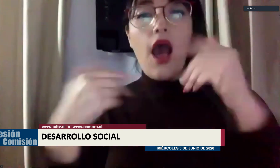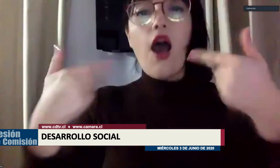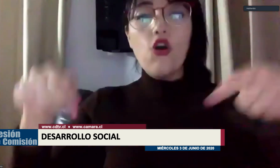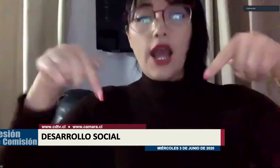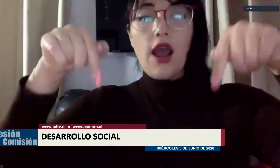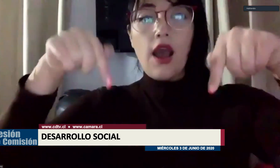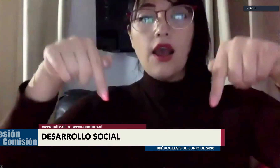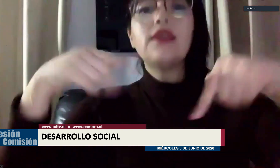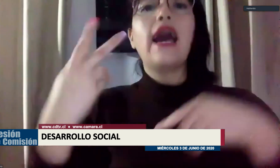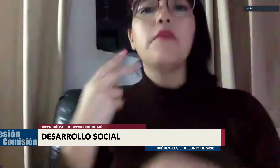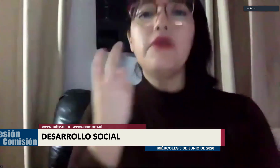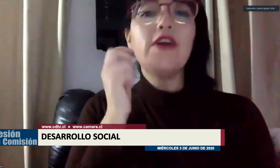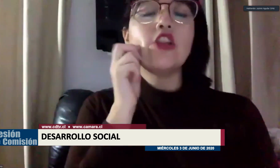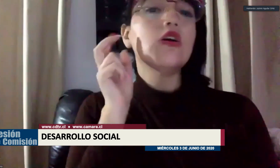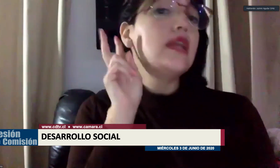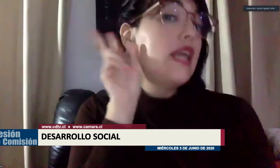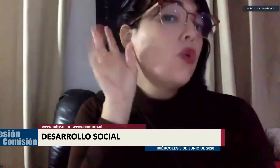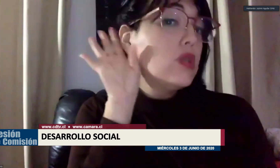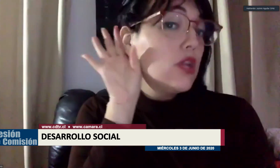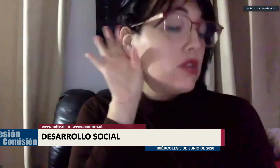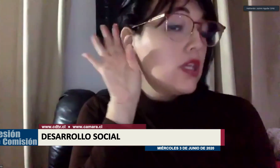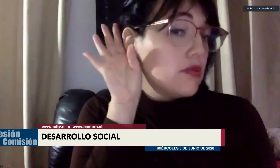Ahora. Ya, perfecto. ¿Te están escuchando?